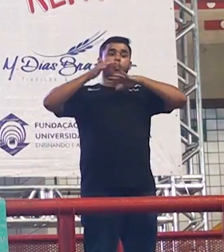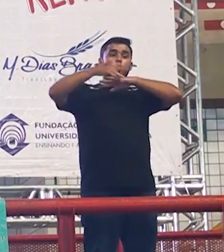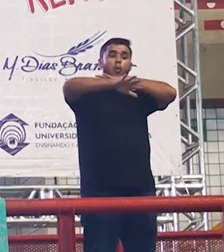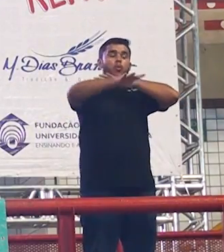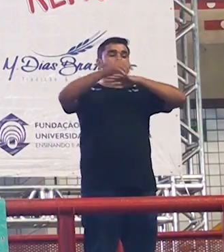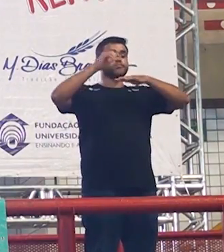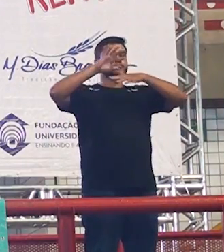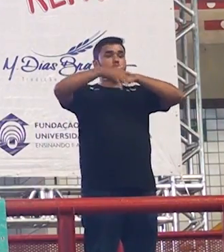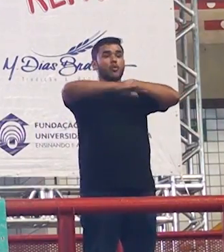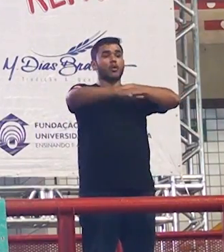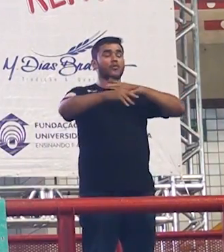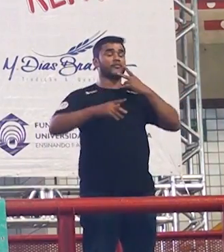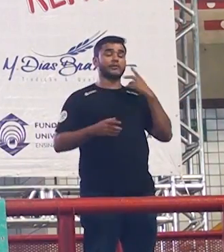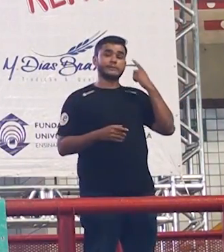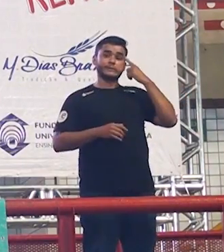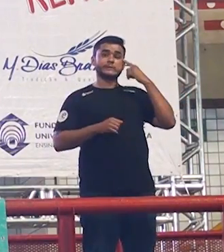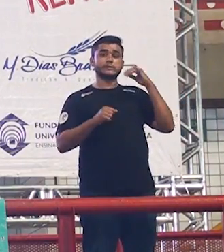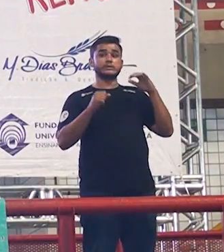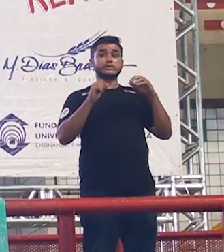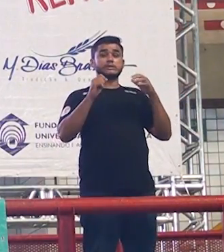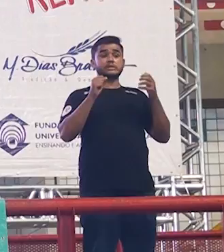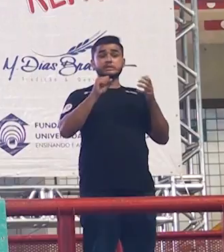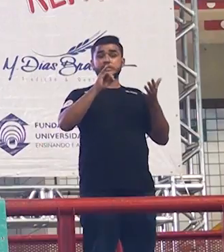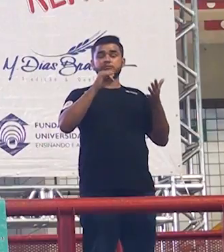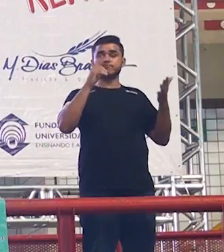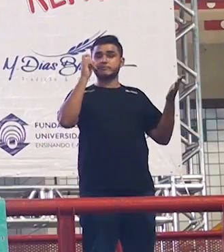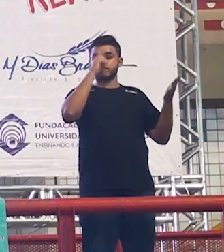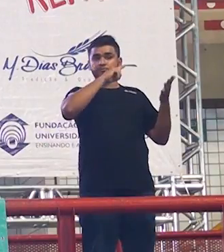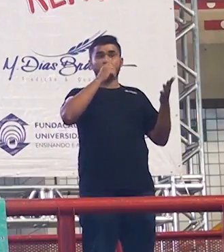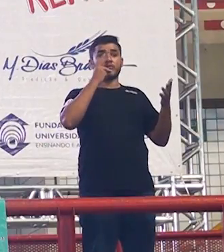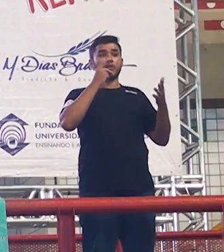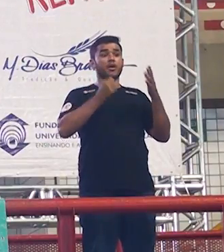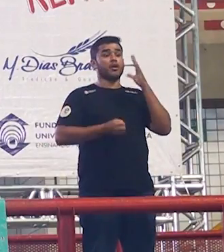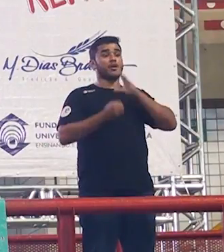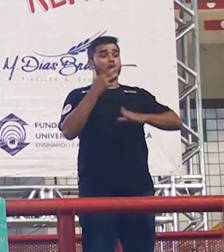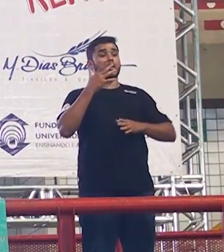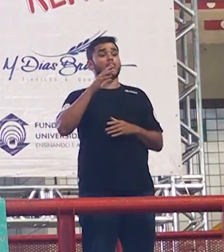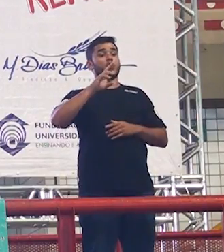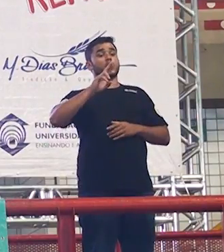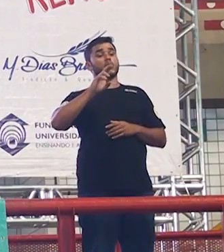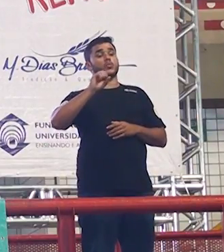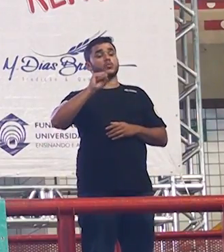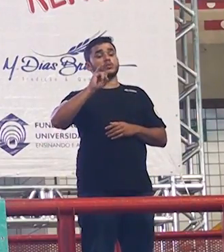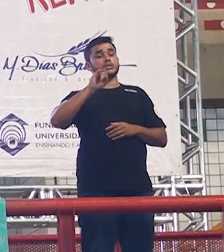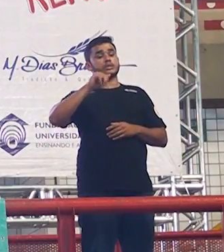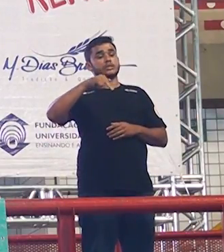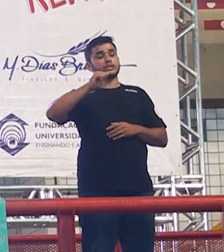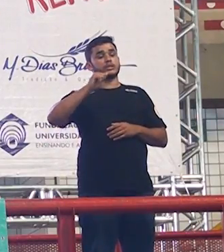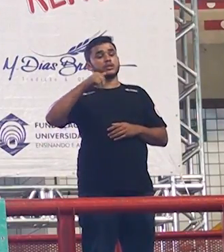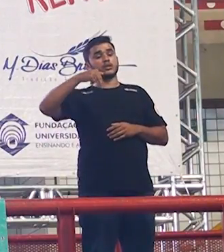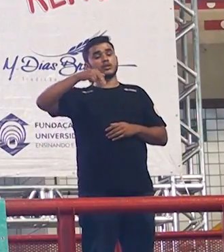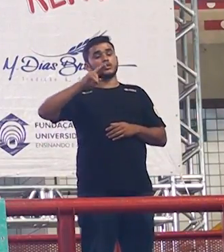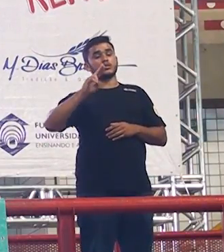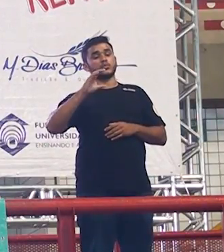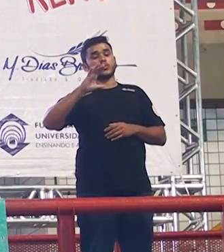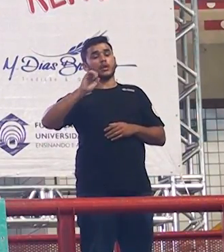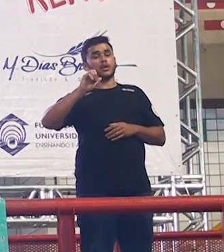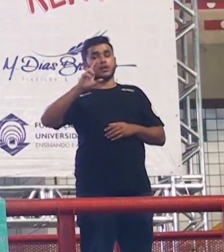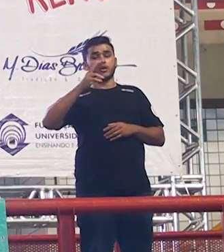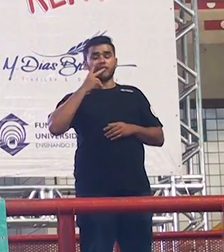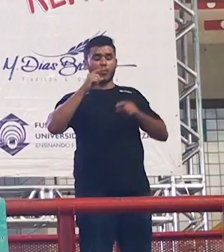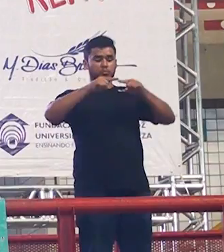ele faz? Bom, se eu tenho essa limitação territorial, eu vou construir uma usina nuclear. porque a usina nuclear, ela ocupa pouco